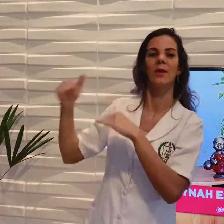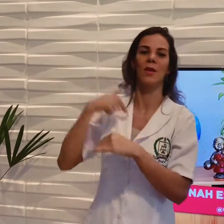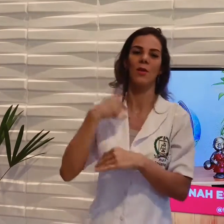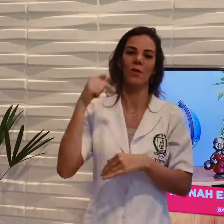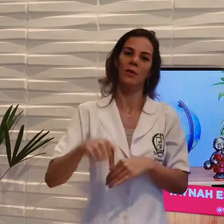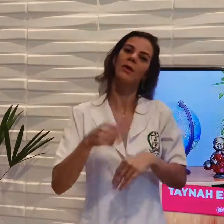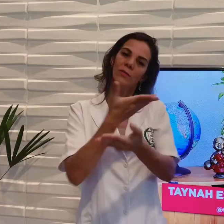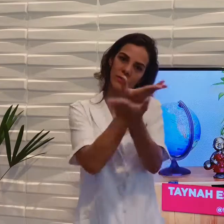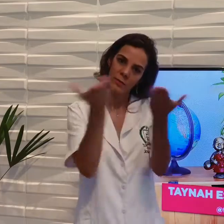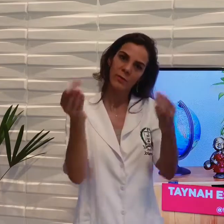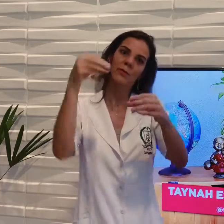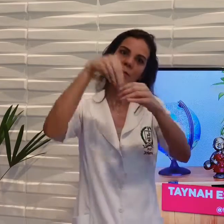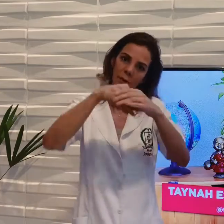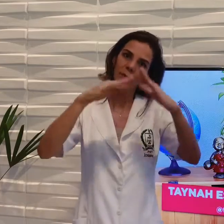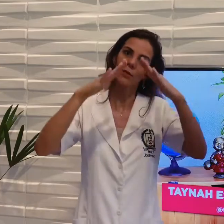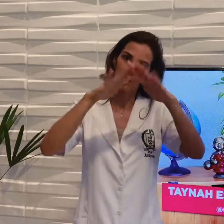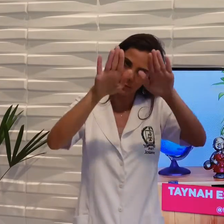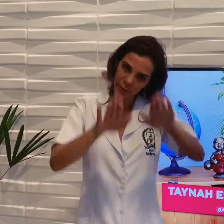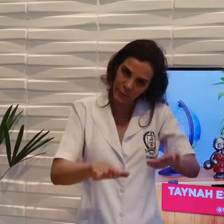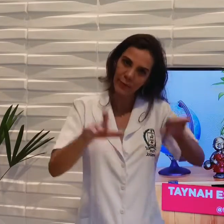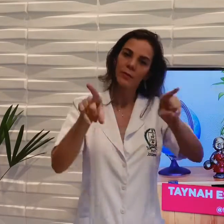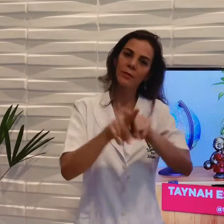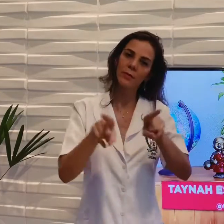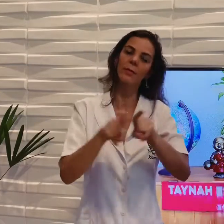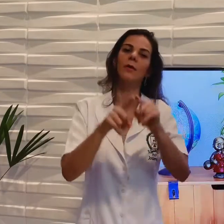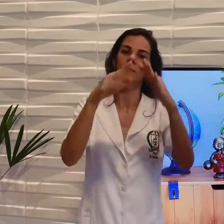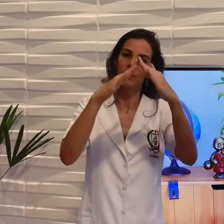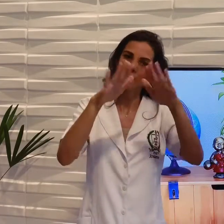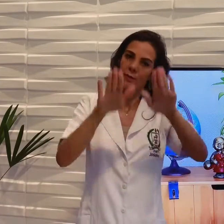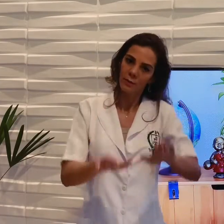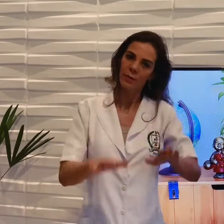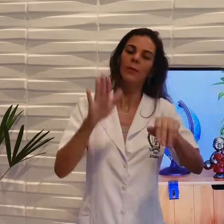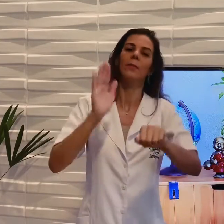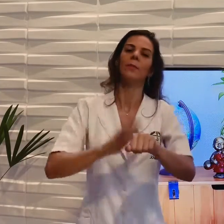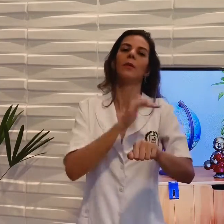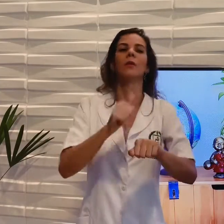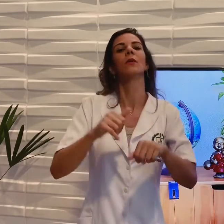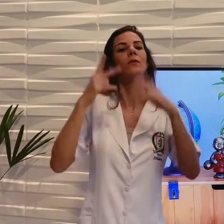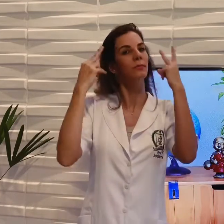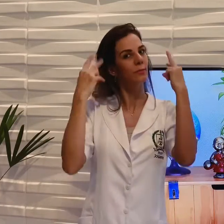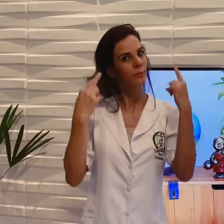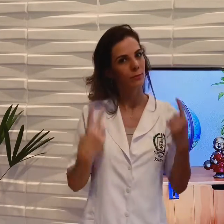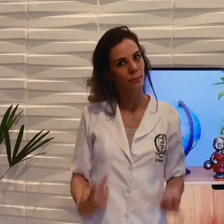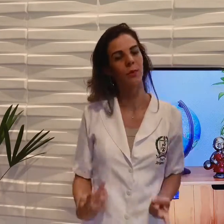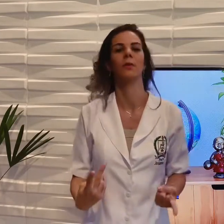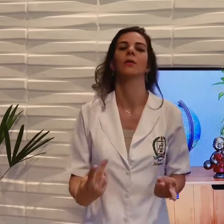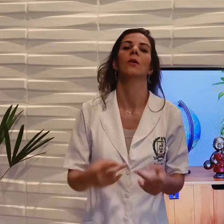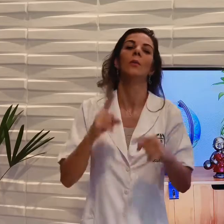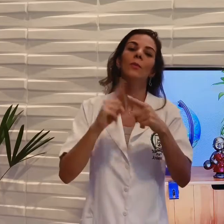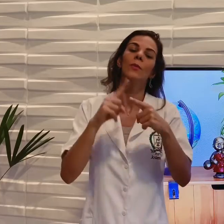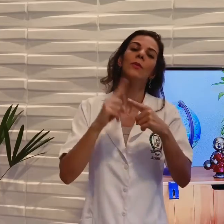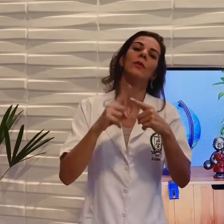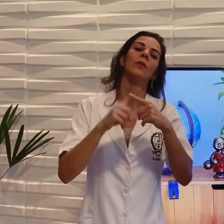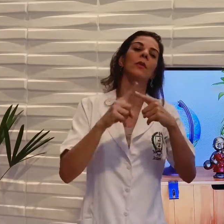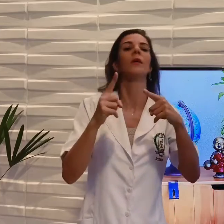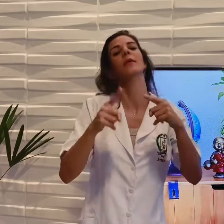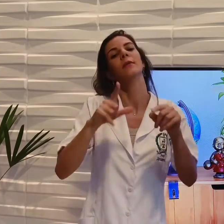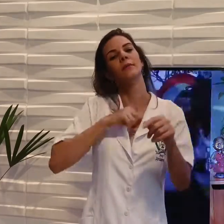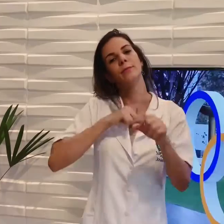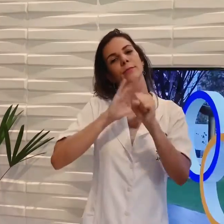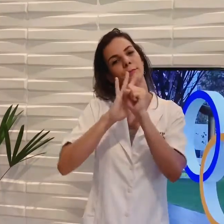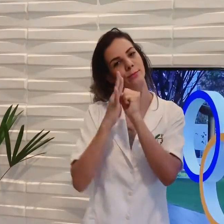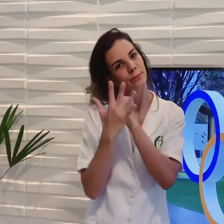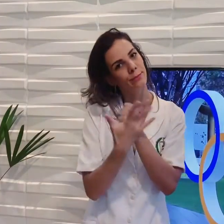por favor, dentro de casa também, porque o máximo de tempo que a gente fica em casa é mais tranquilo, digamos, dessa pandemia do novo